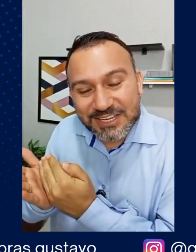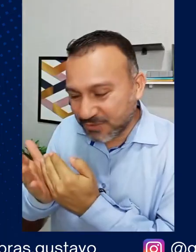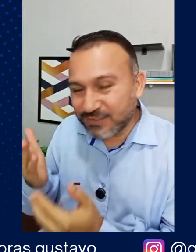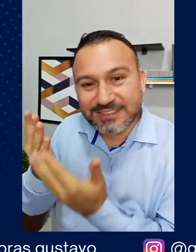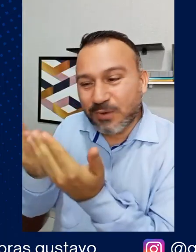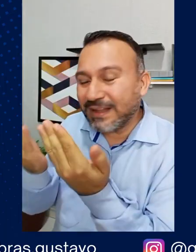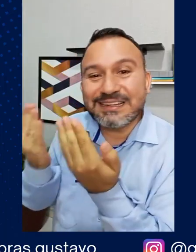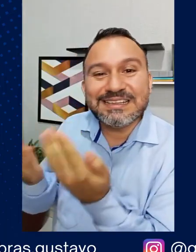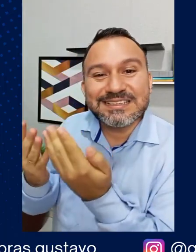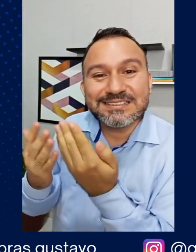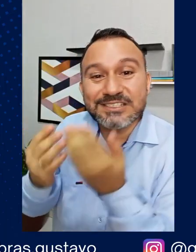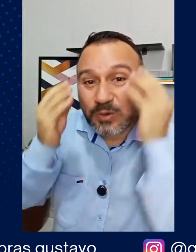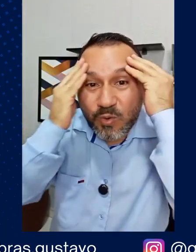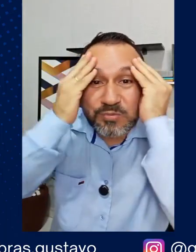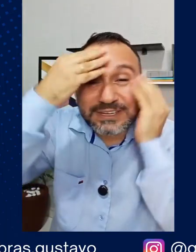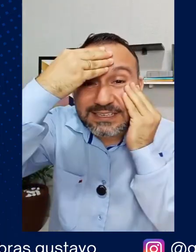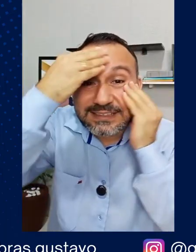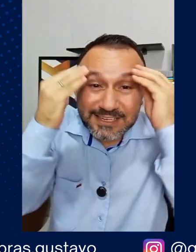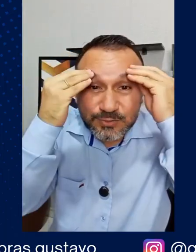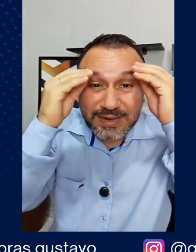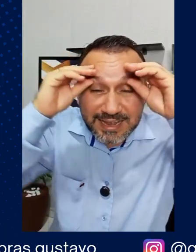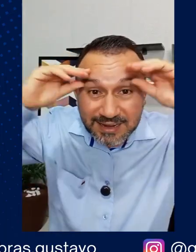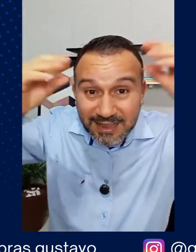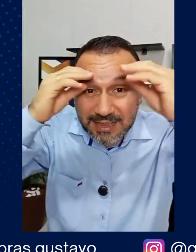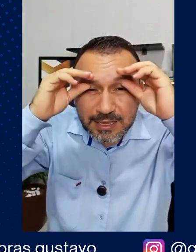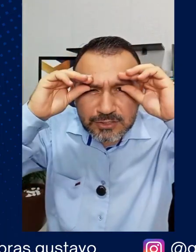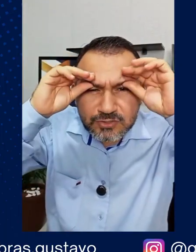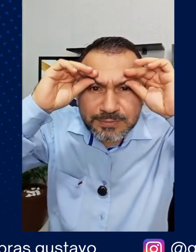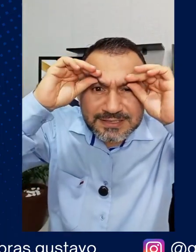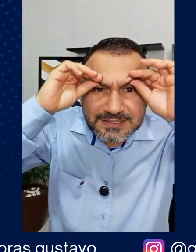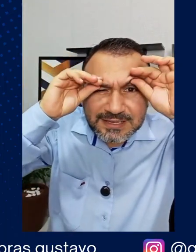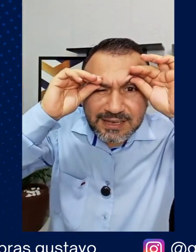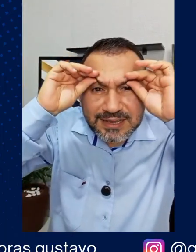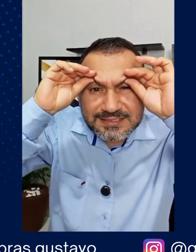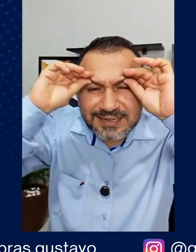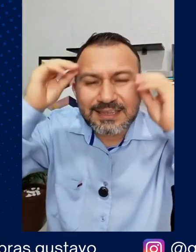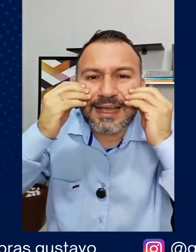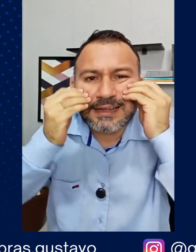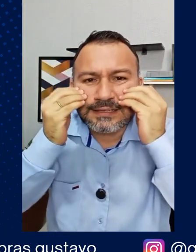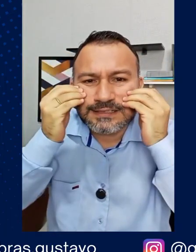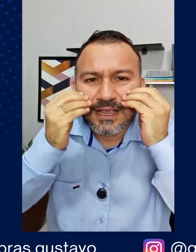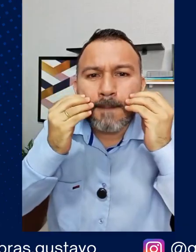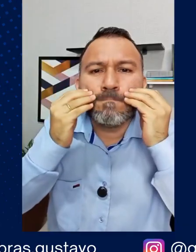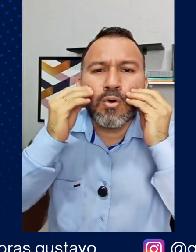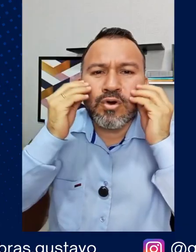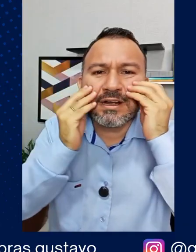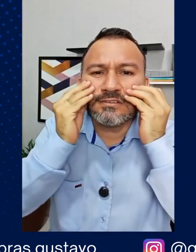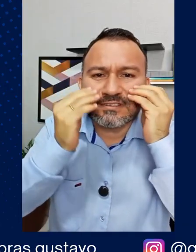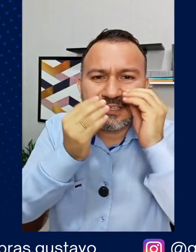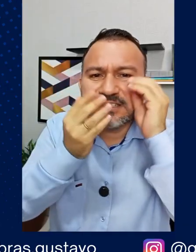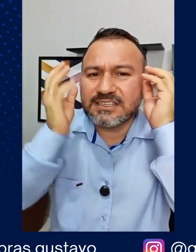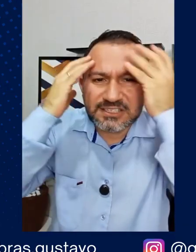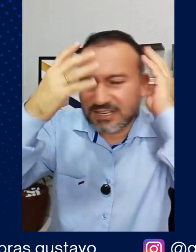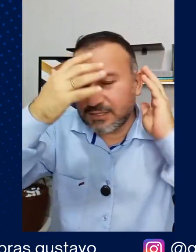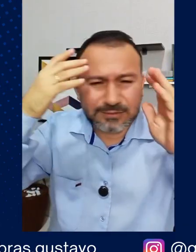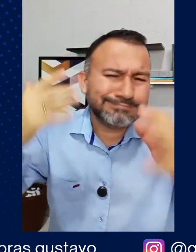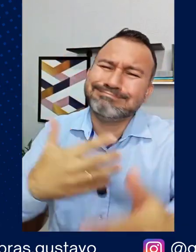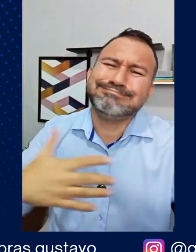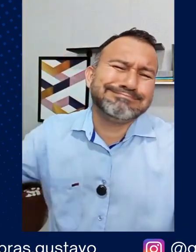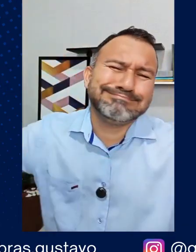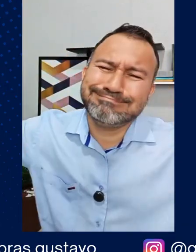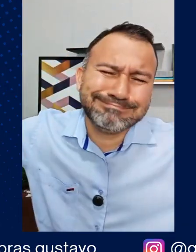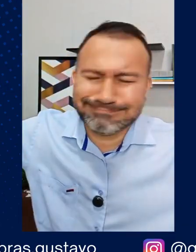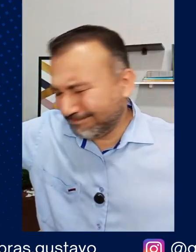mais prático você ter uma lista de como que tem que estar a sua cara. Ah, sobrancelhas arqueadas, boca não sei de que